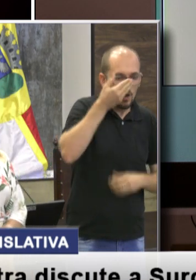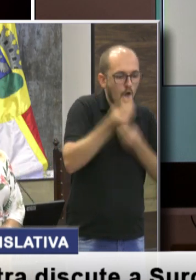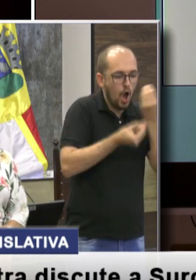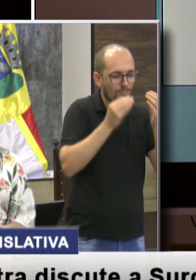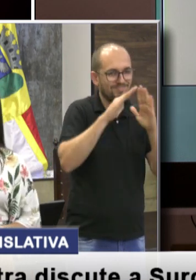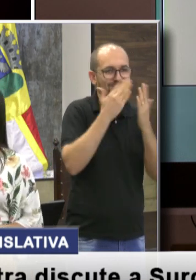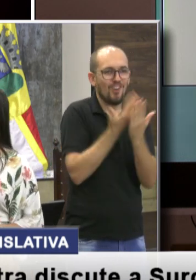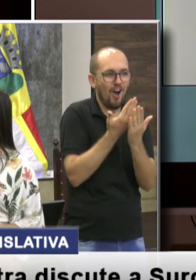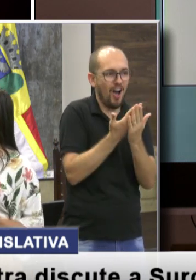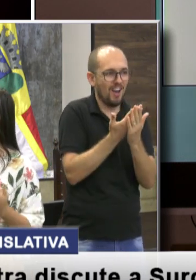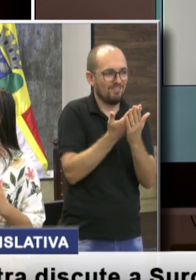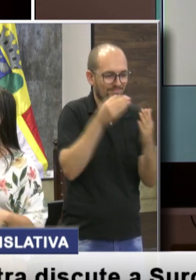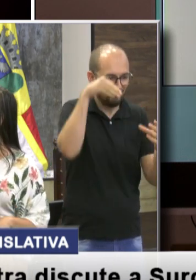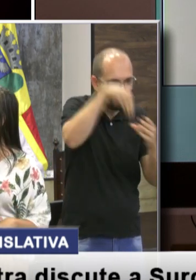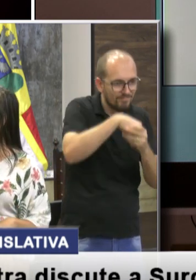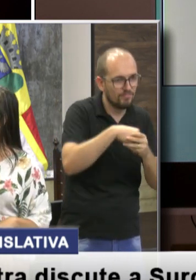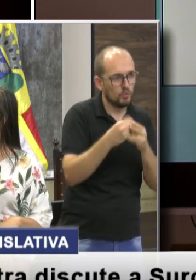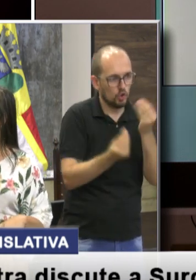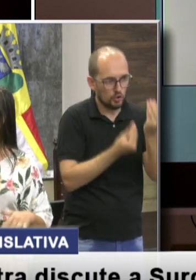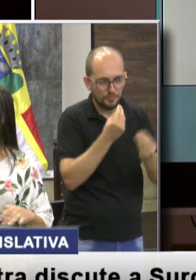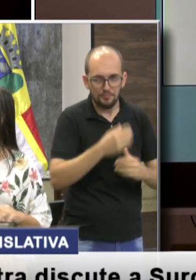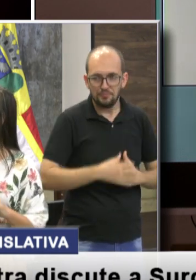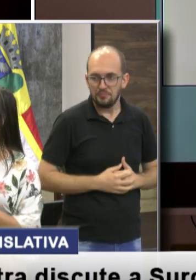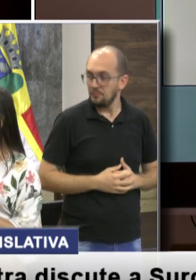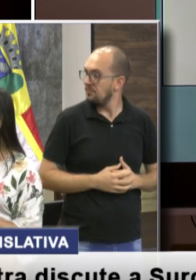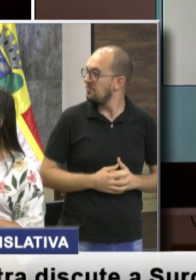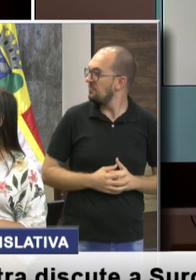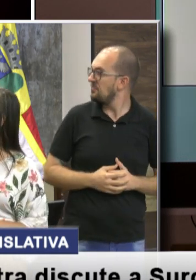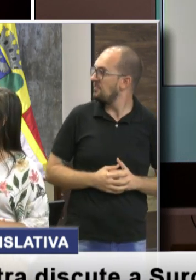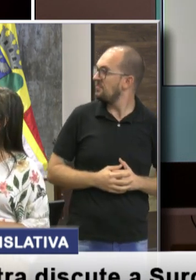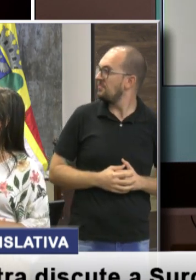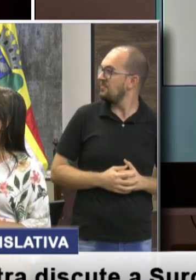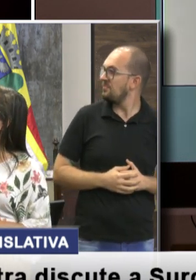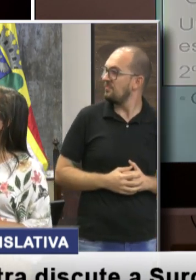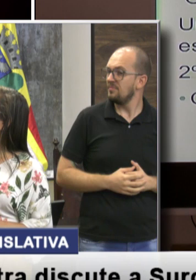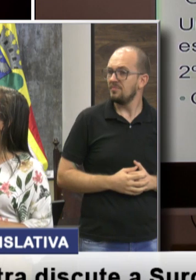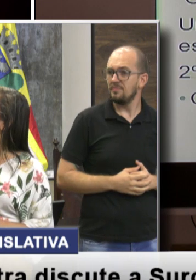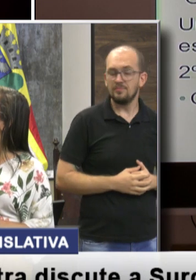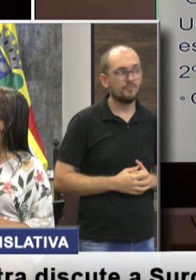educacional. Nós vamos iniciar essa palestra